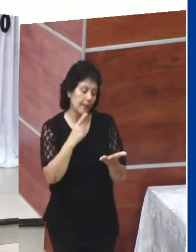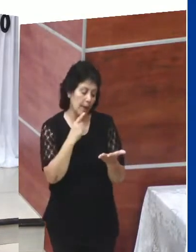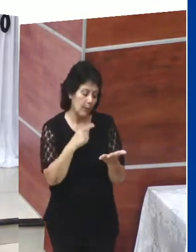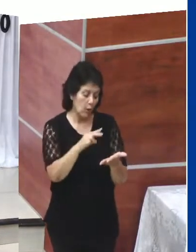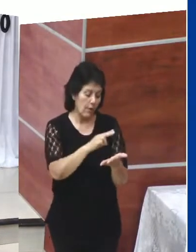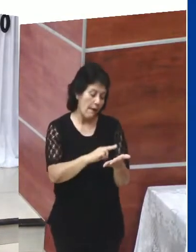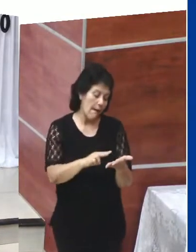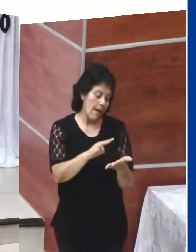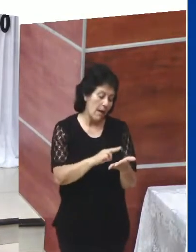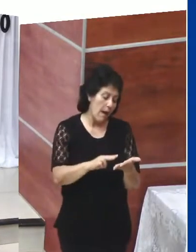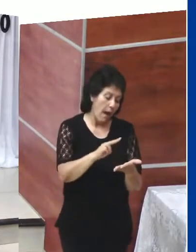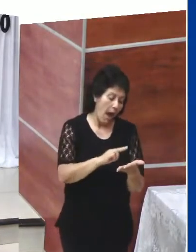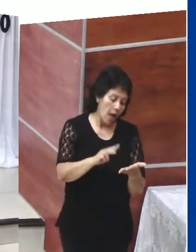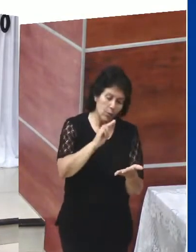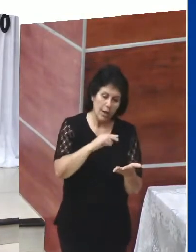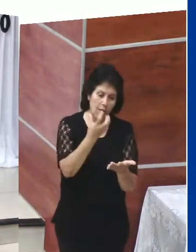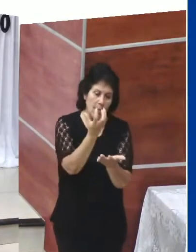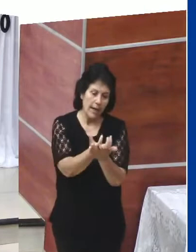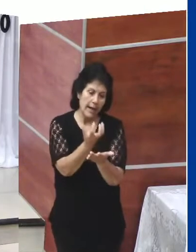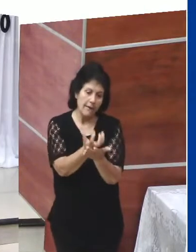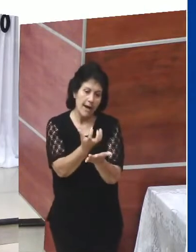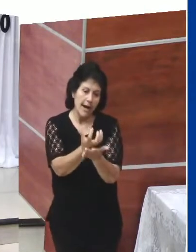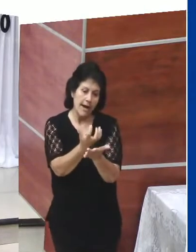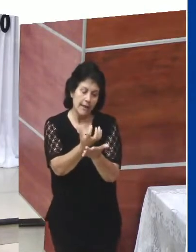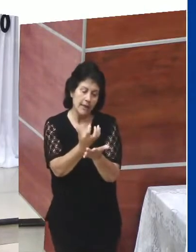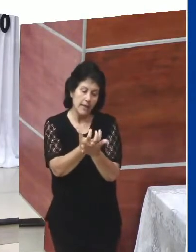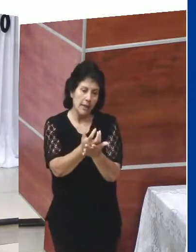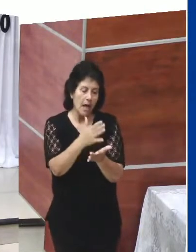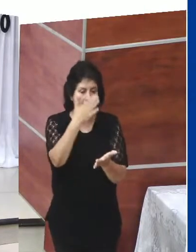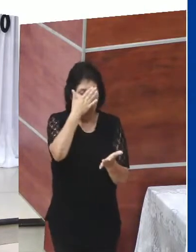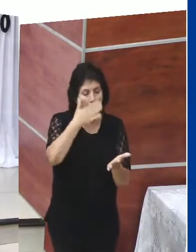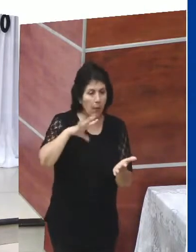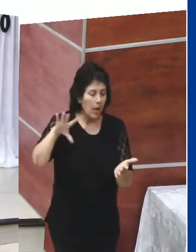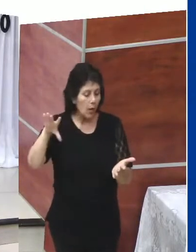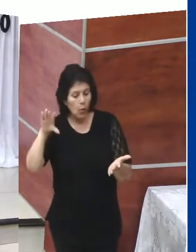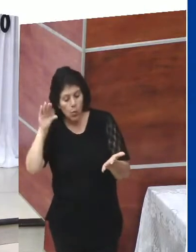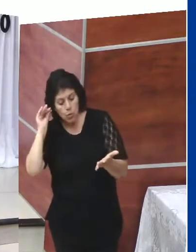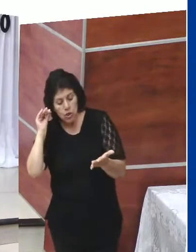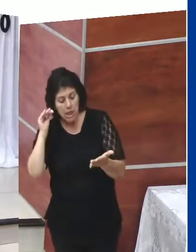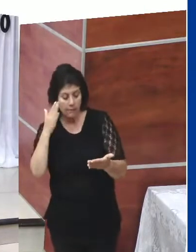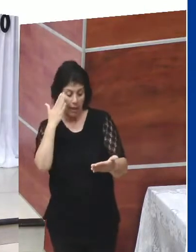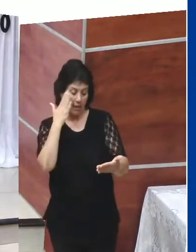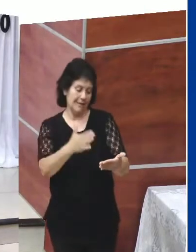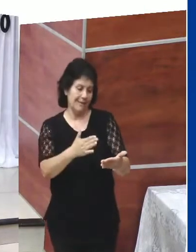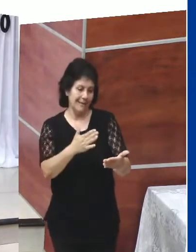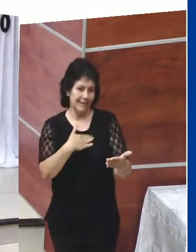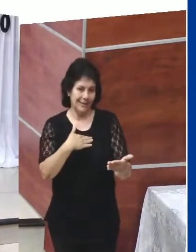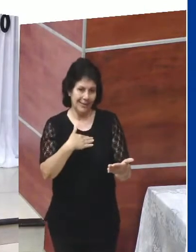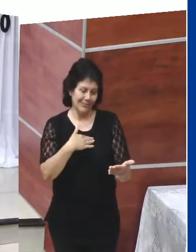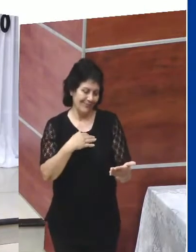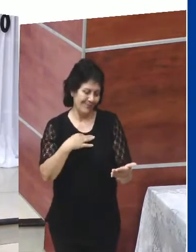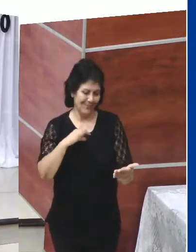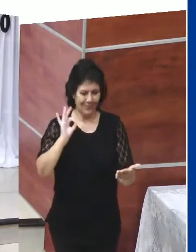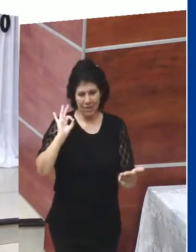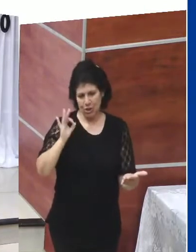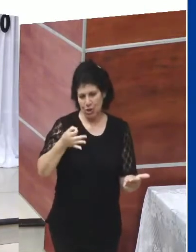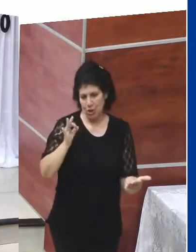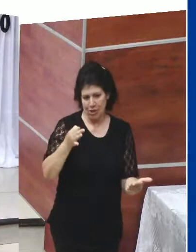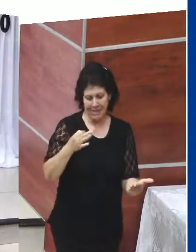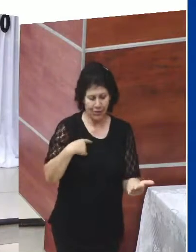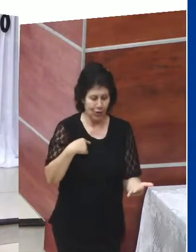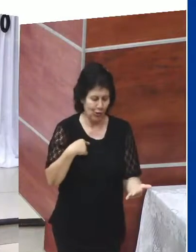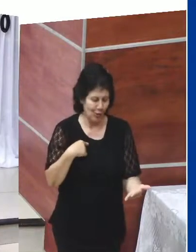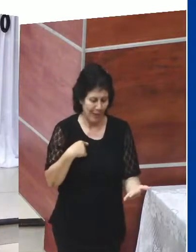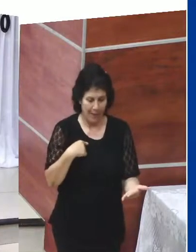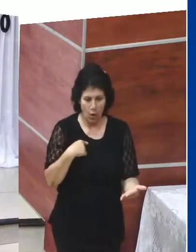de la Biblia ese día y grabarse y escucharse en el transcurso del día. Yo sé que no nos gusta escuchar nuestras voces. A mí, yo sufro cuando